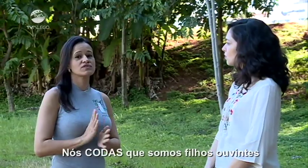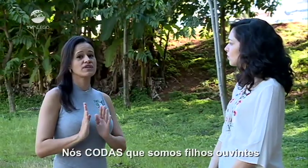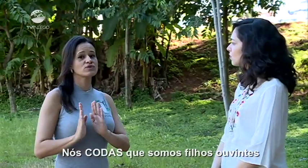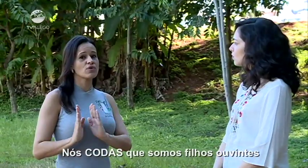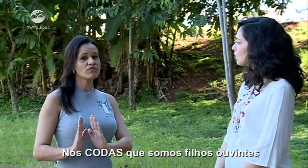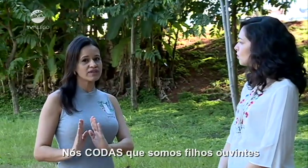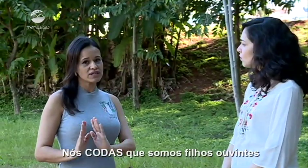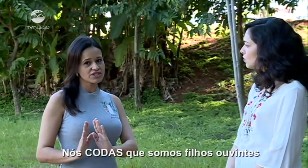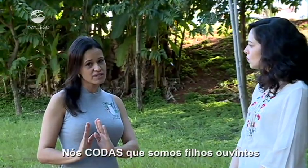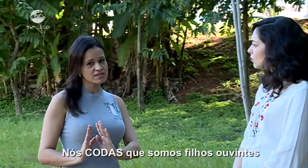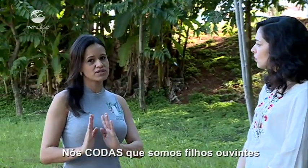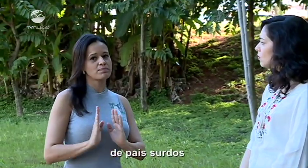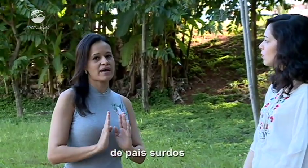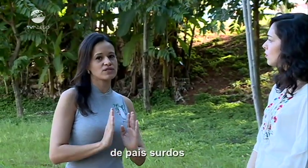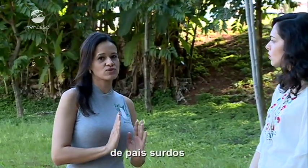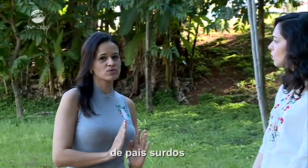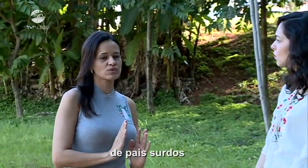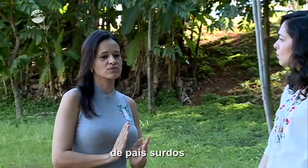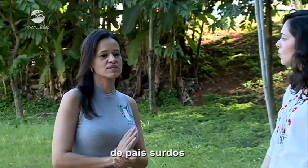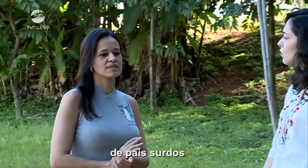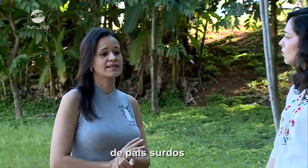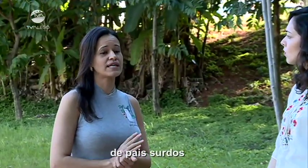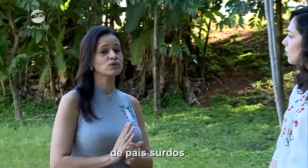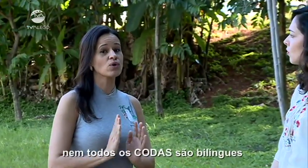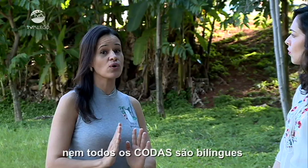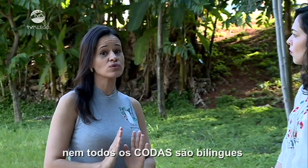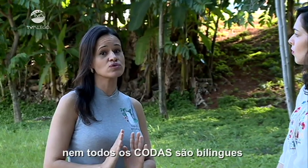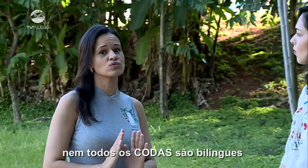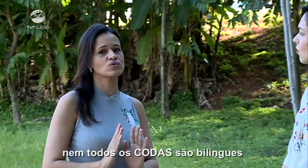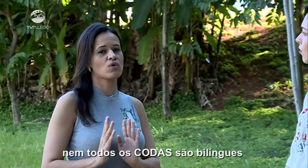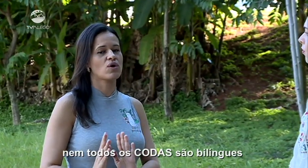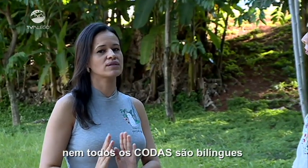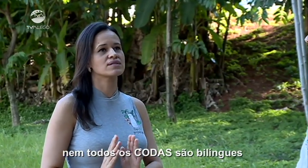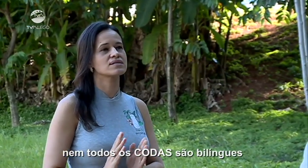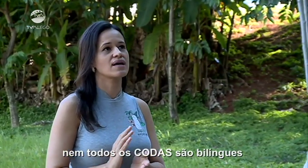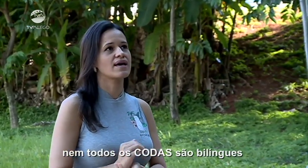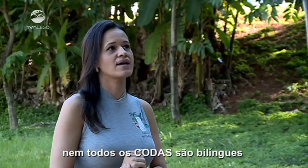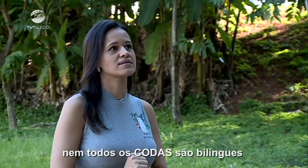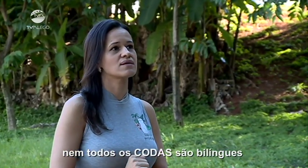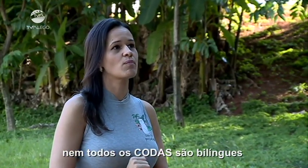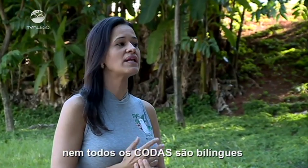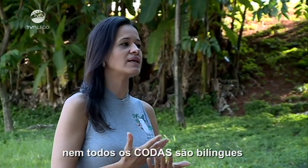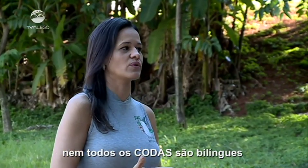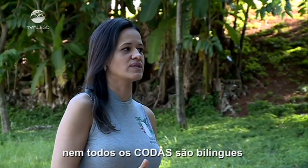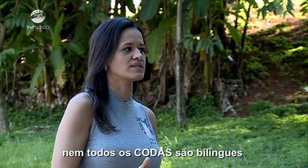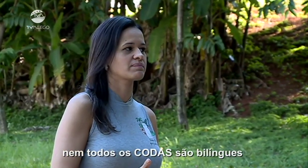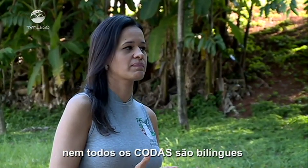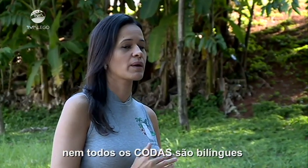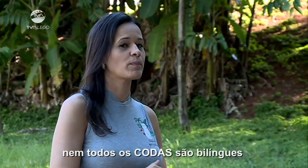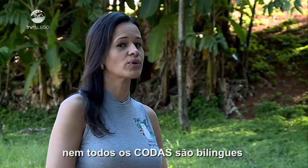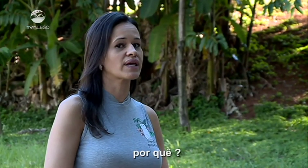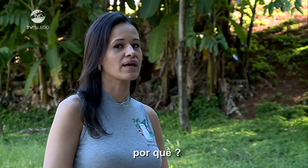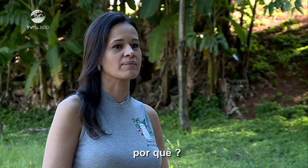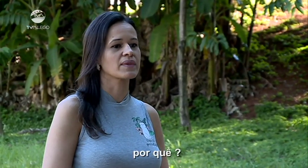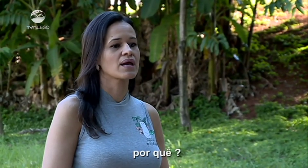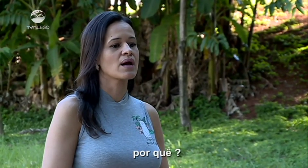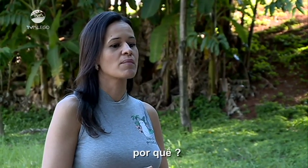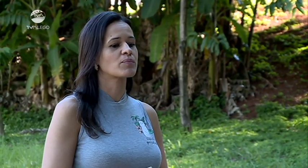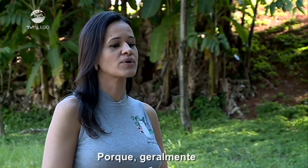filhos ouvintes de pais surdos, nem todos os codas são bilíngues. Por quê?